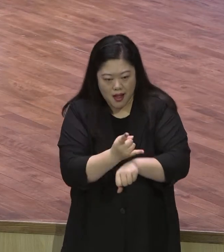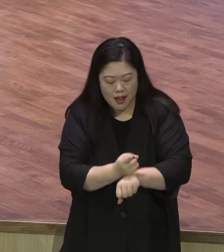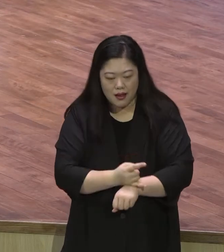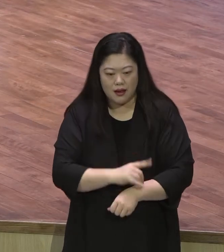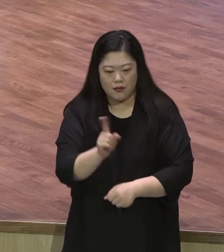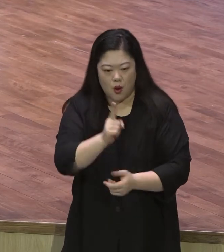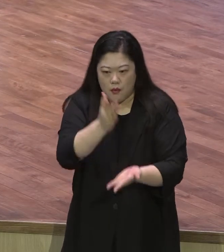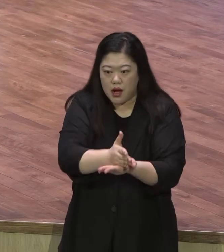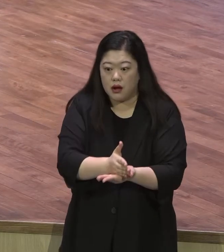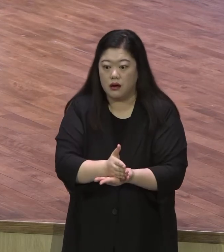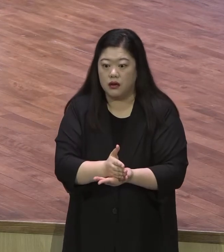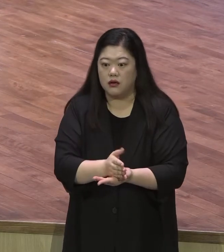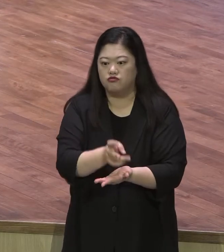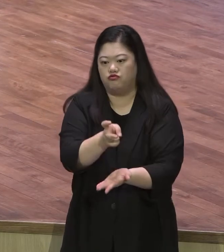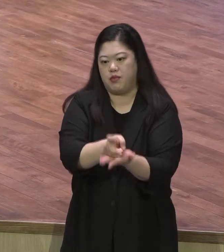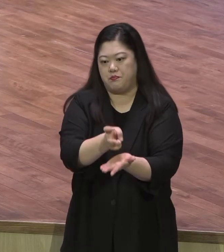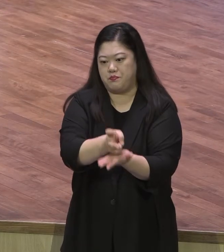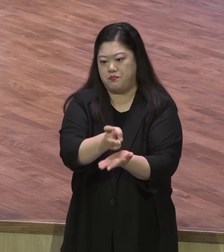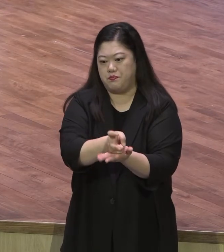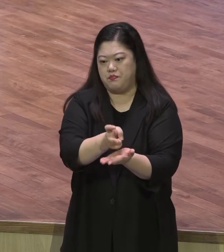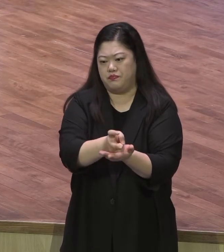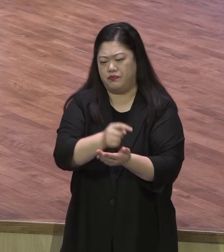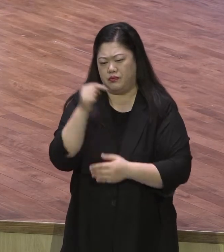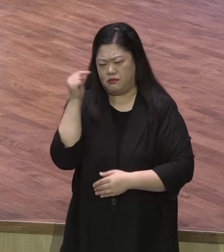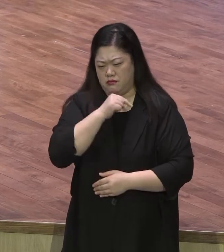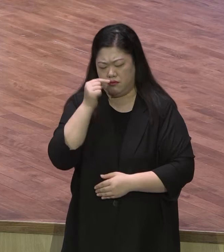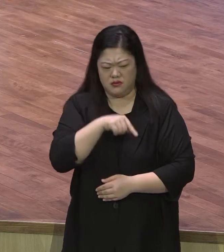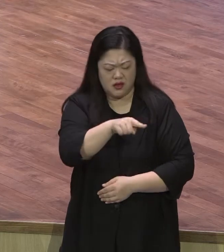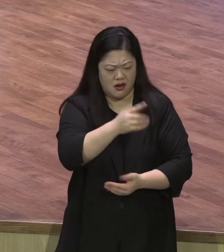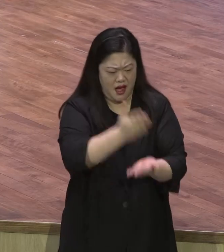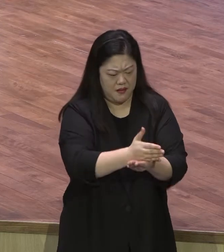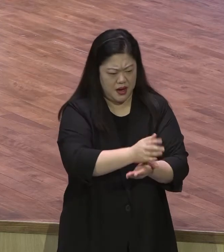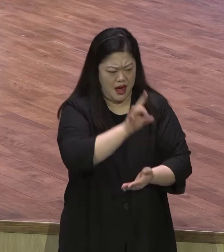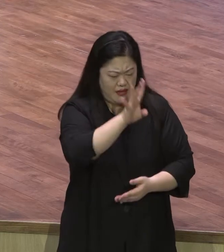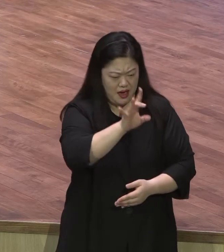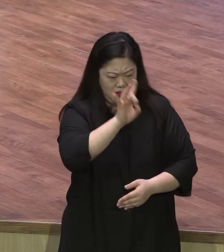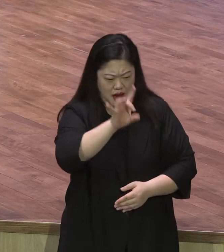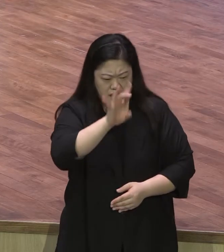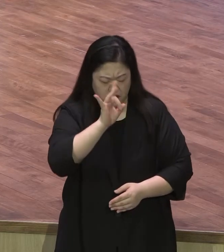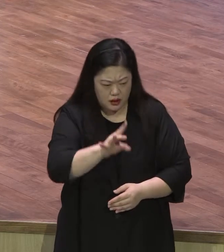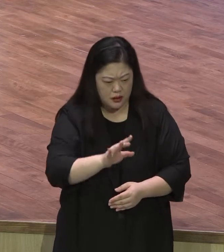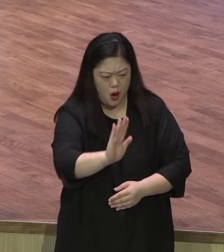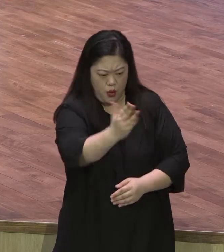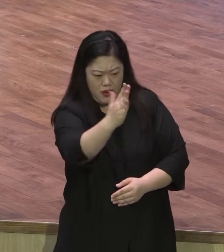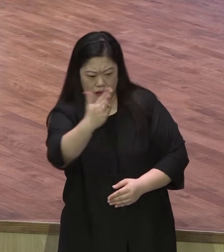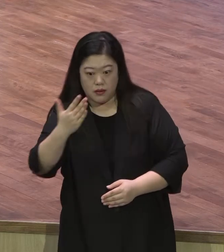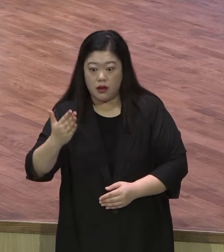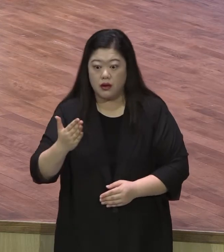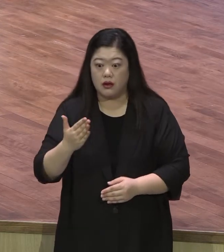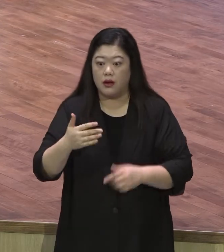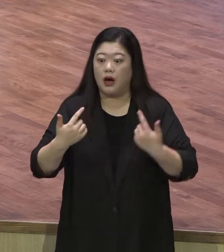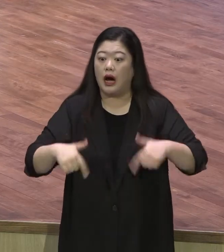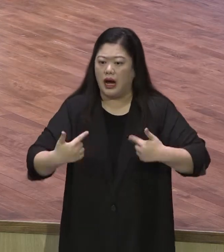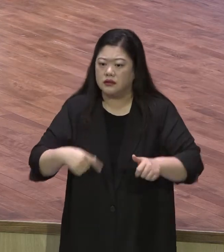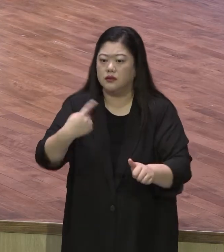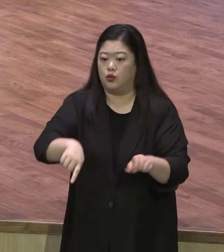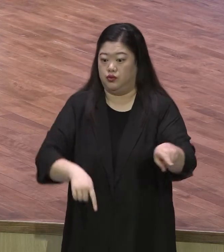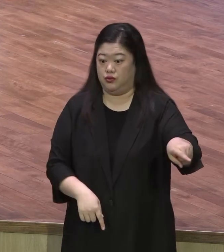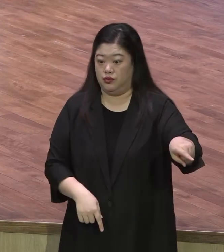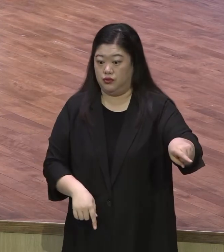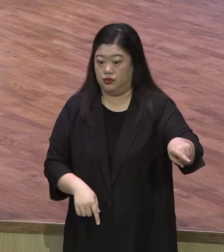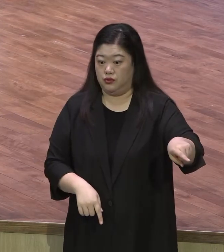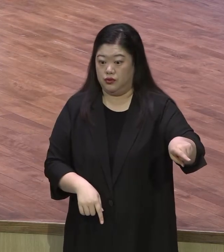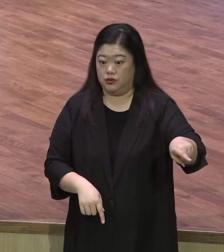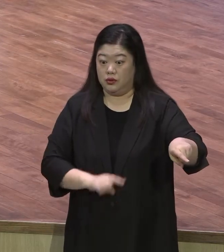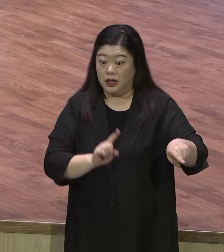율법. 율법을 계속 전하기 때문에 그야말로 사람들에게 뭐요? 하나님의 말씀을 완전히